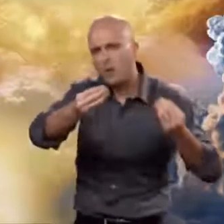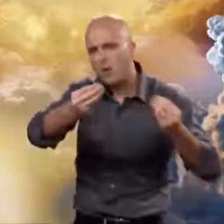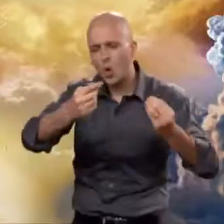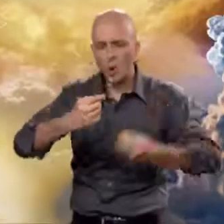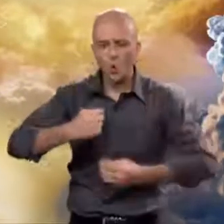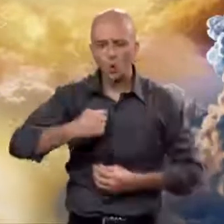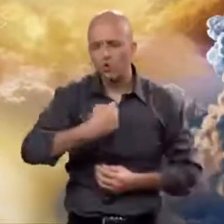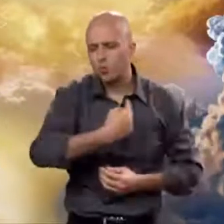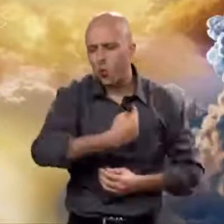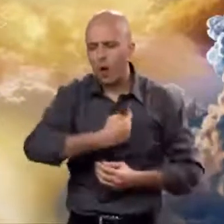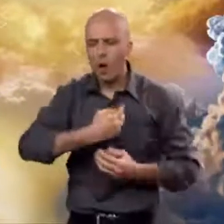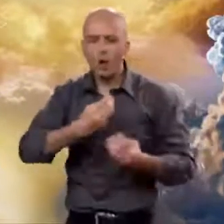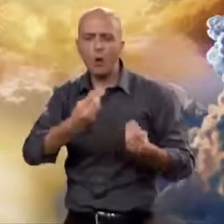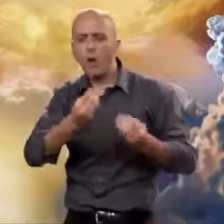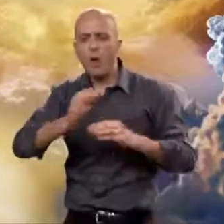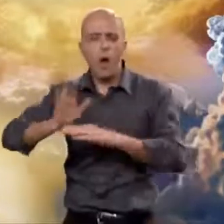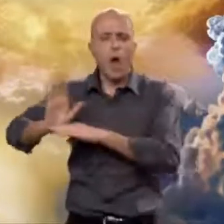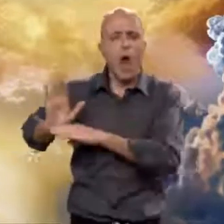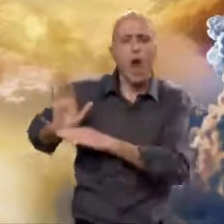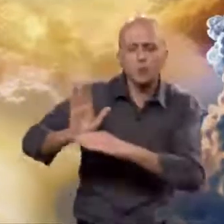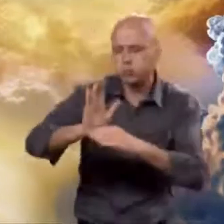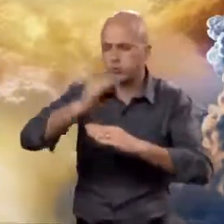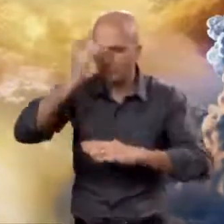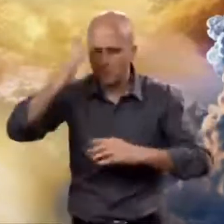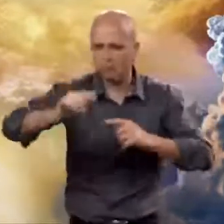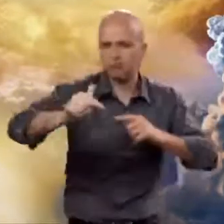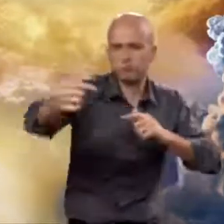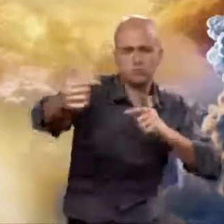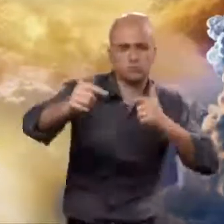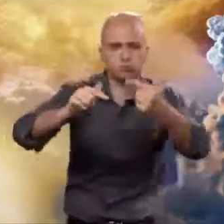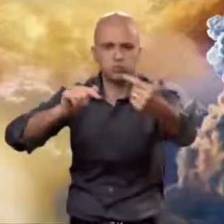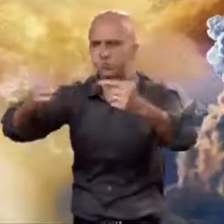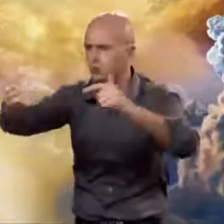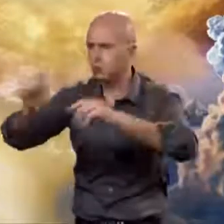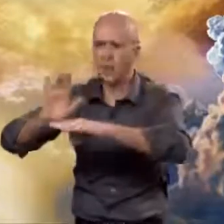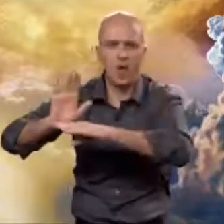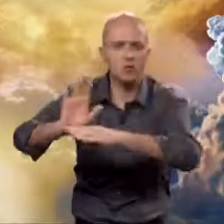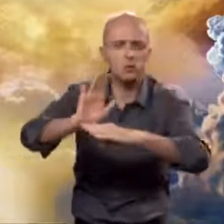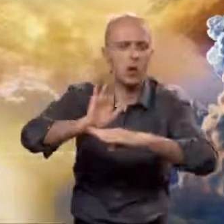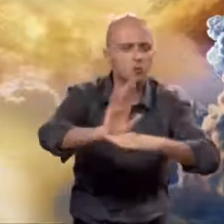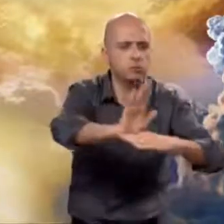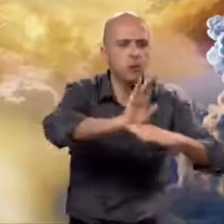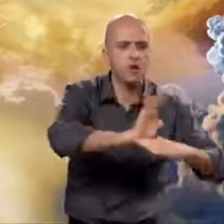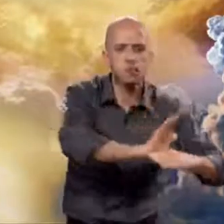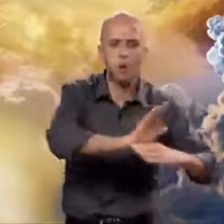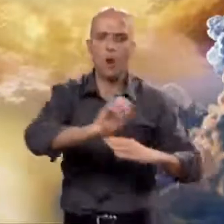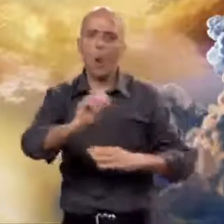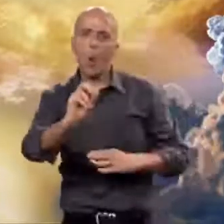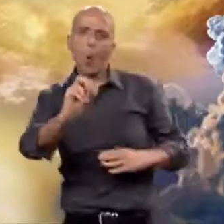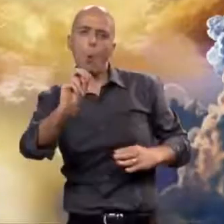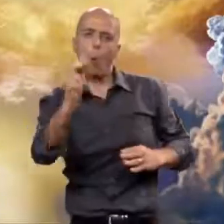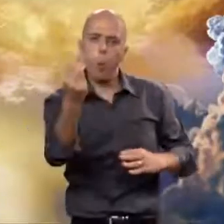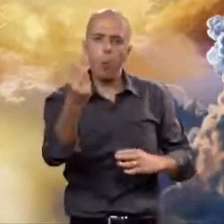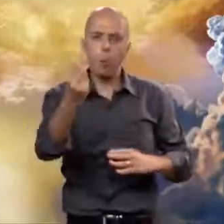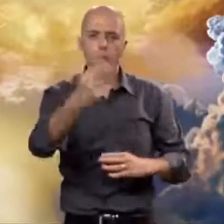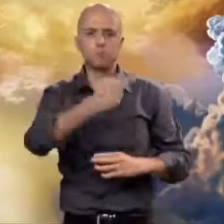ser fortalecidos por suas promessas. As tentações muitas vezes parecem irresistíveis, porque a pessoa